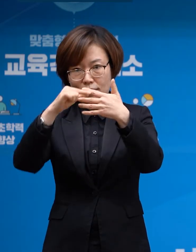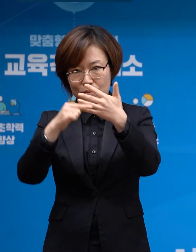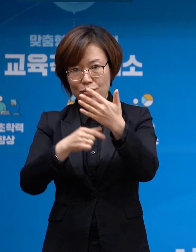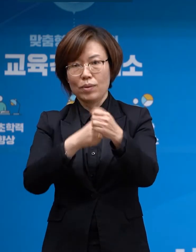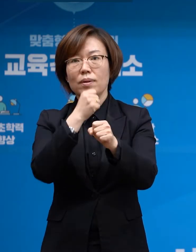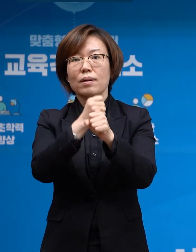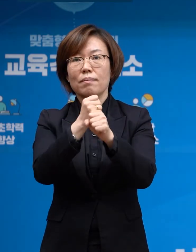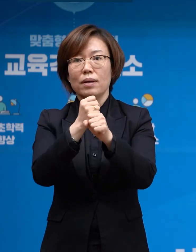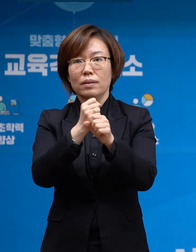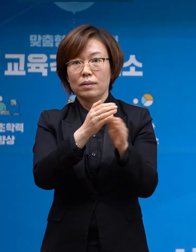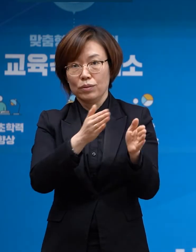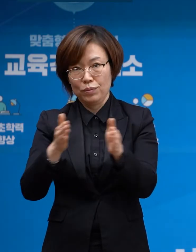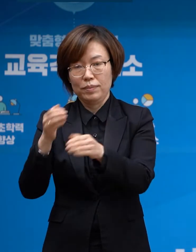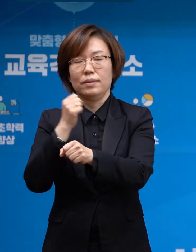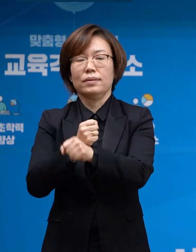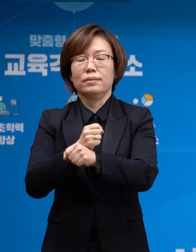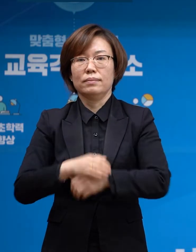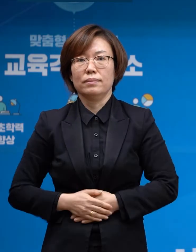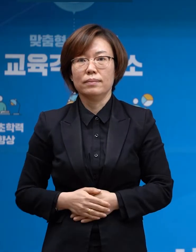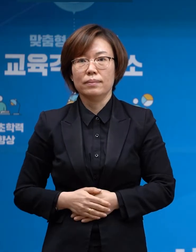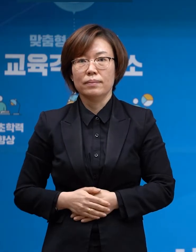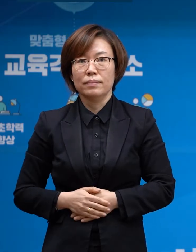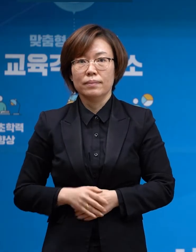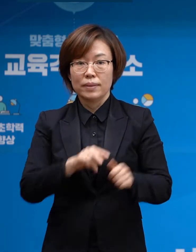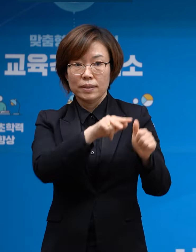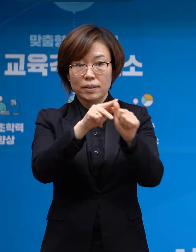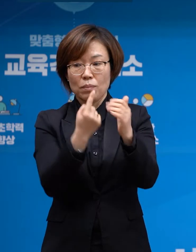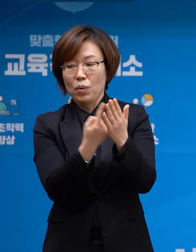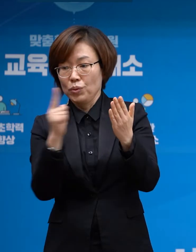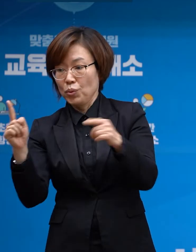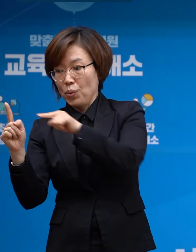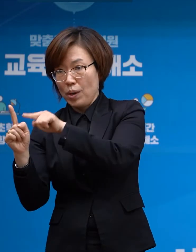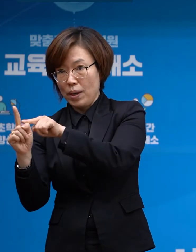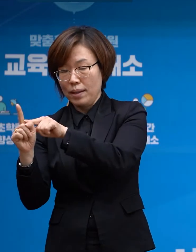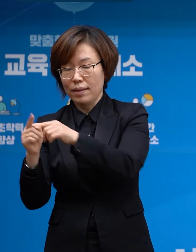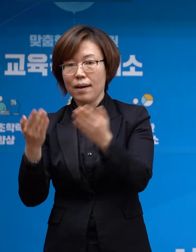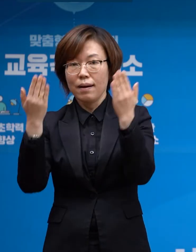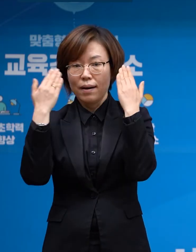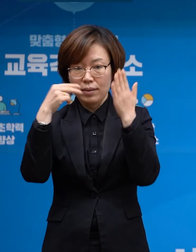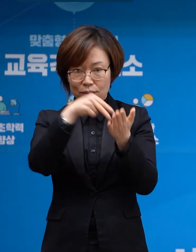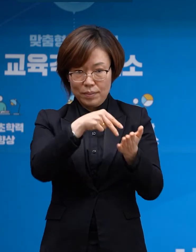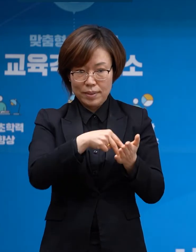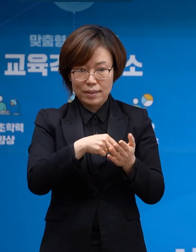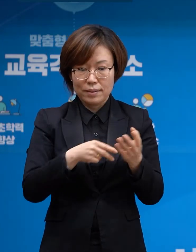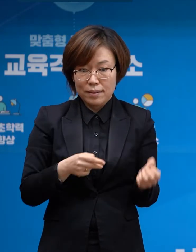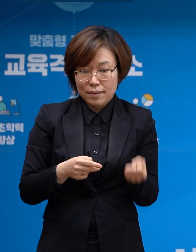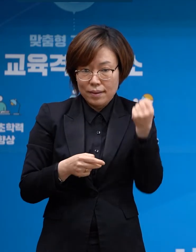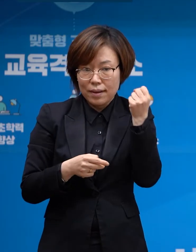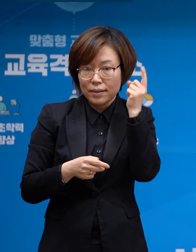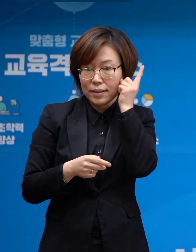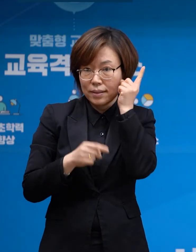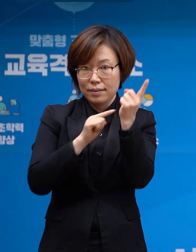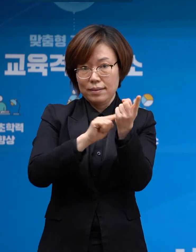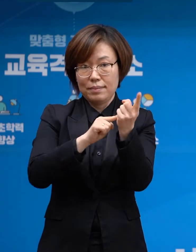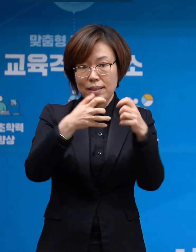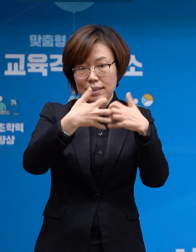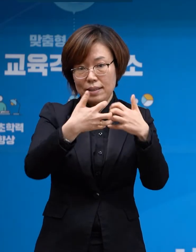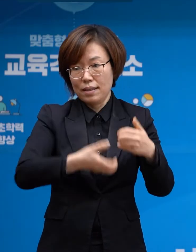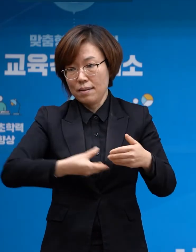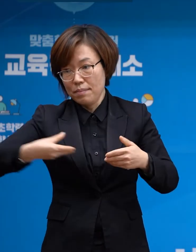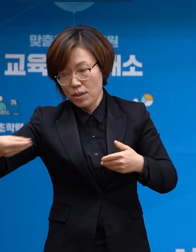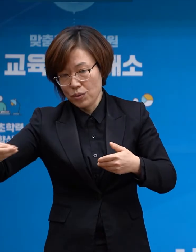기반을 마련하도록 하겠습니다. 정보 소외 계층에는 학교에서 보유하고 있는 스마트 기기를